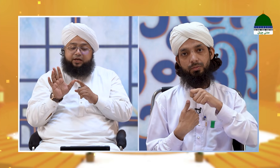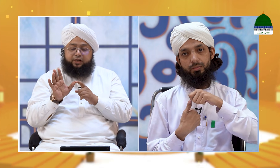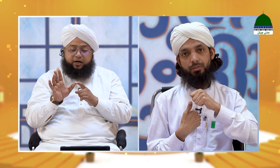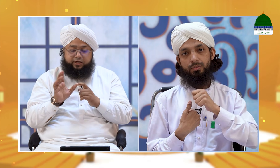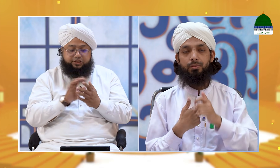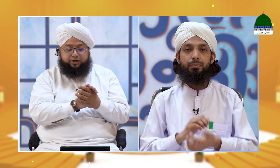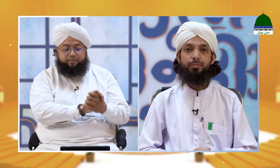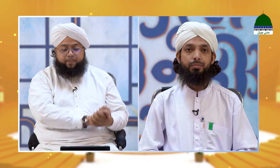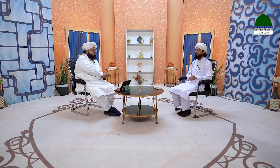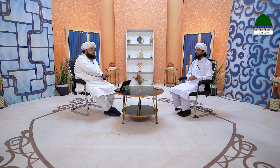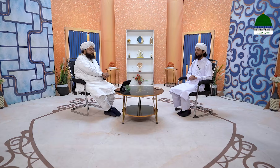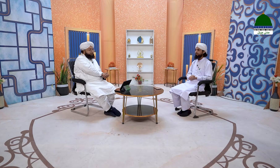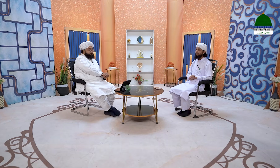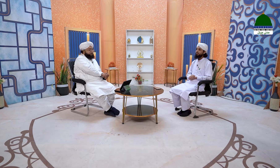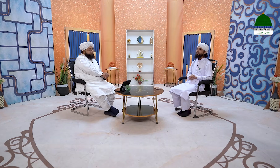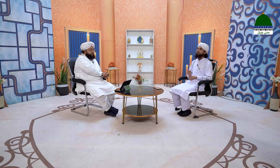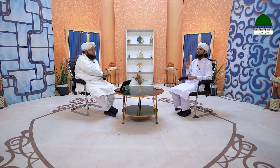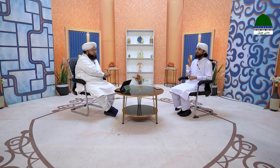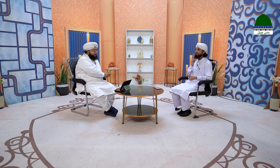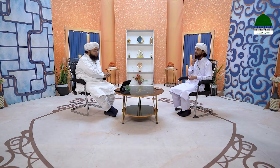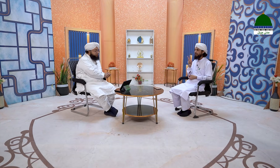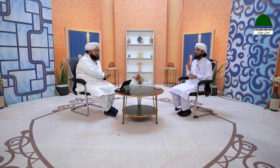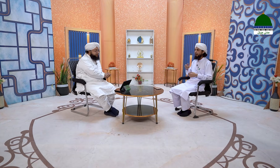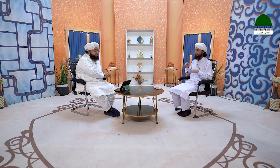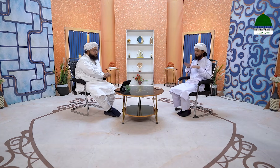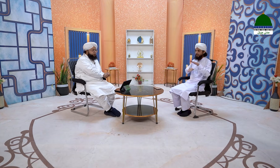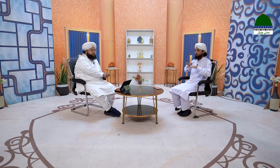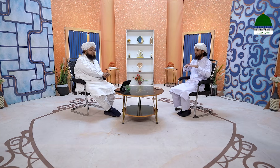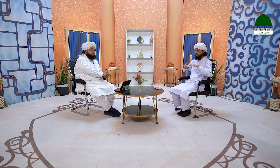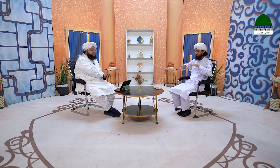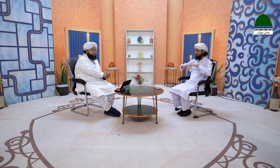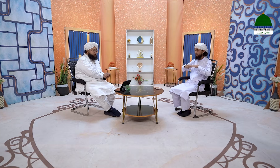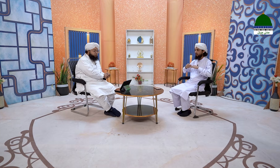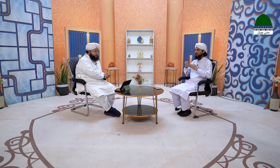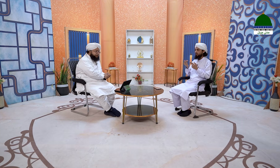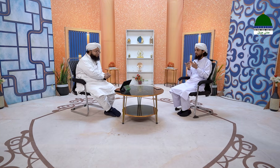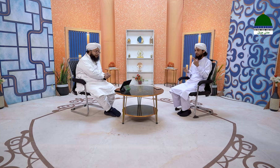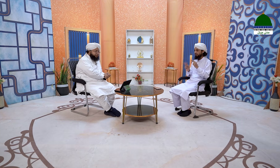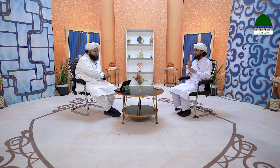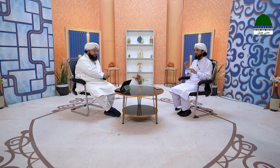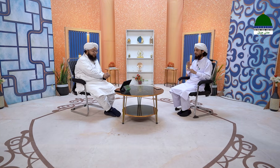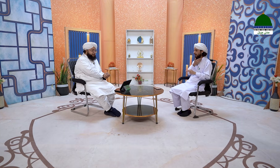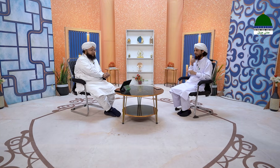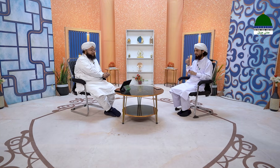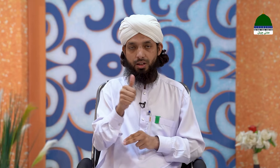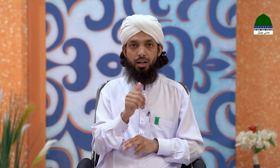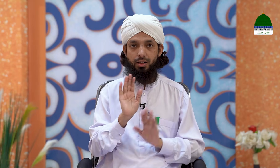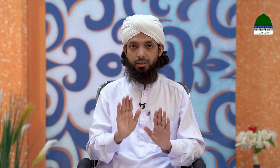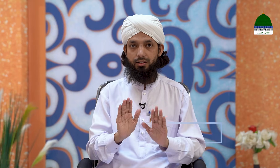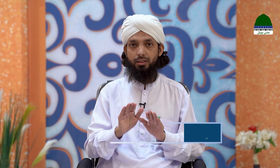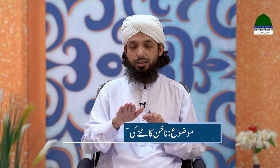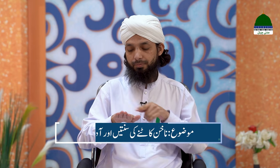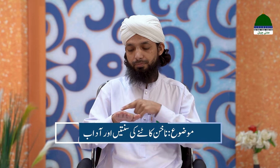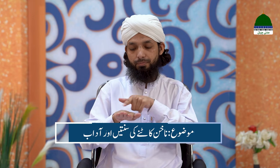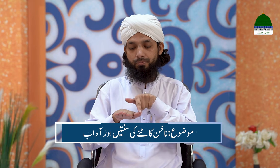اسے کاٹ لیجئے۔ تیسری بات، پاؤں کے ناخن کاٹنے کی کوئی ترتیب منقول نہیں، بہتر یہ ہے کہ